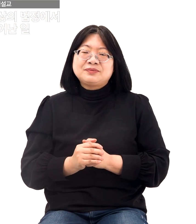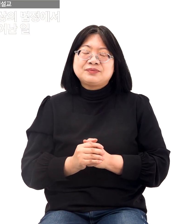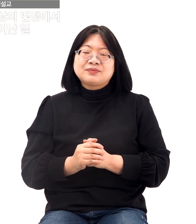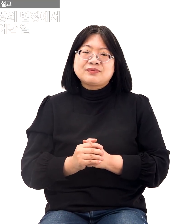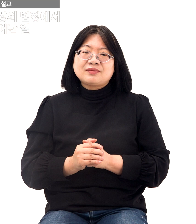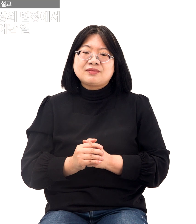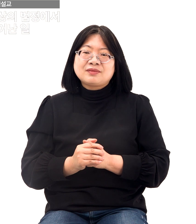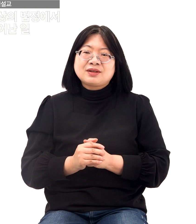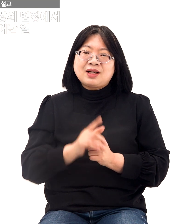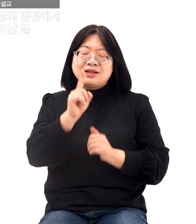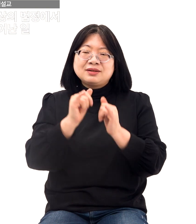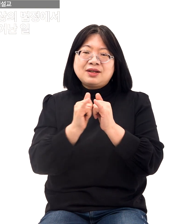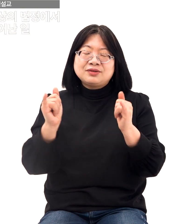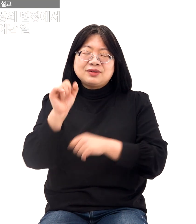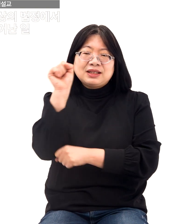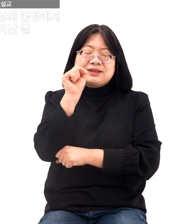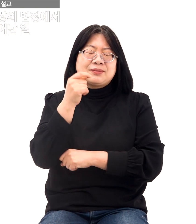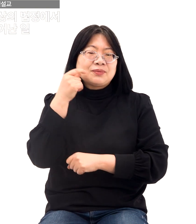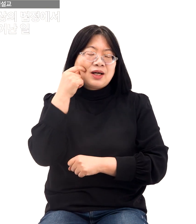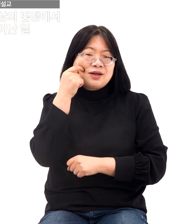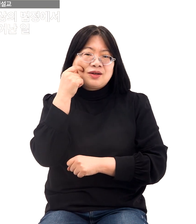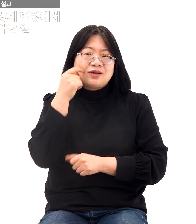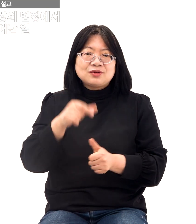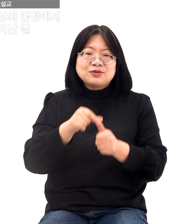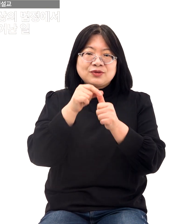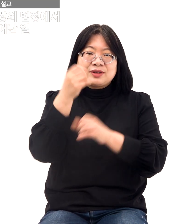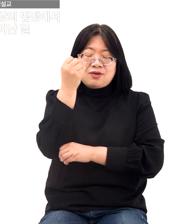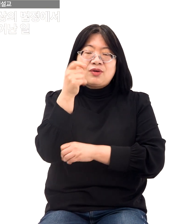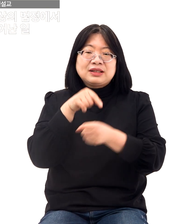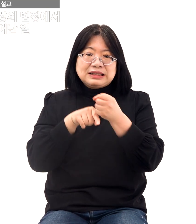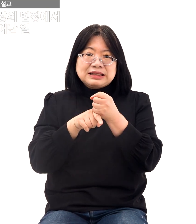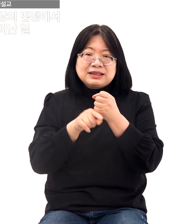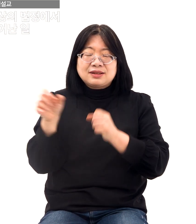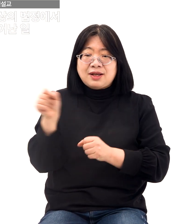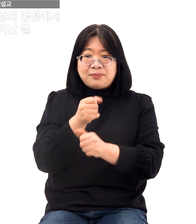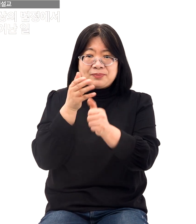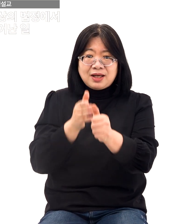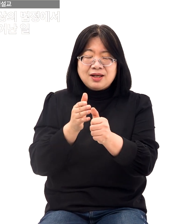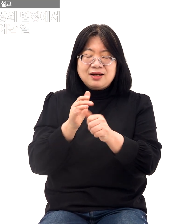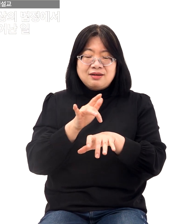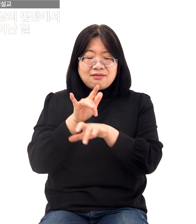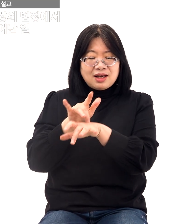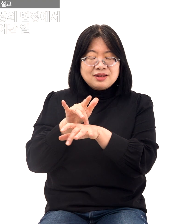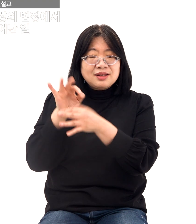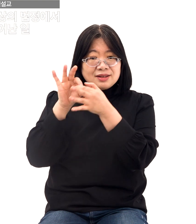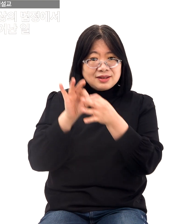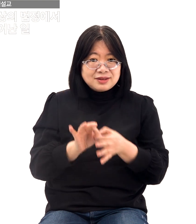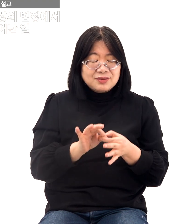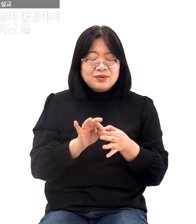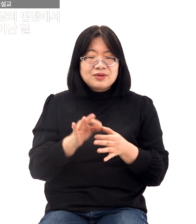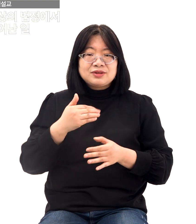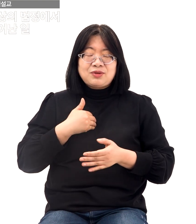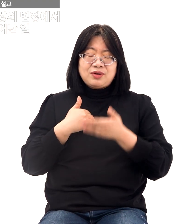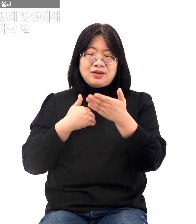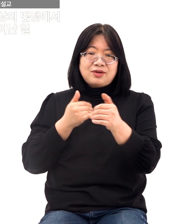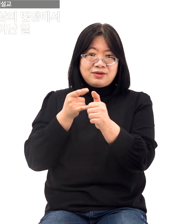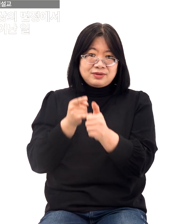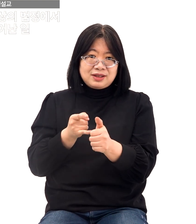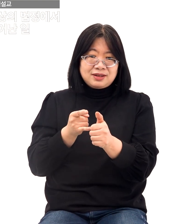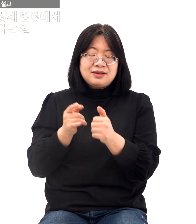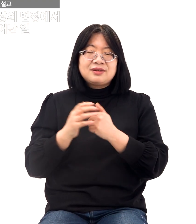아무도 흔들 수 없는 구원의 원리가 돼야 돼요. 사탄은 계속해서 저와